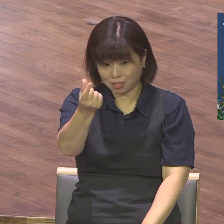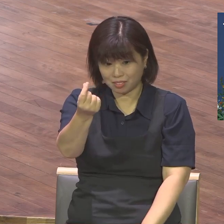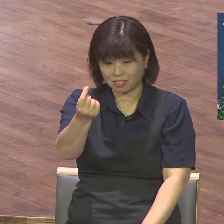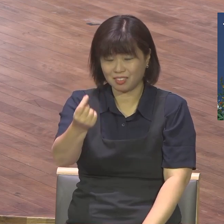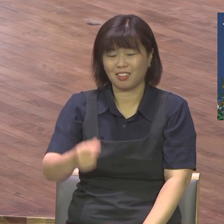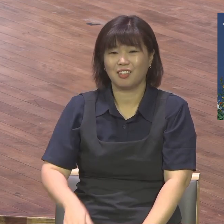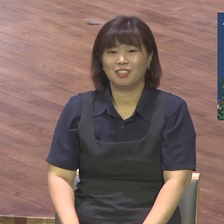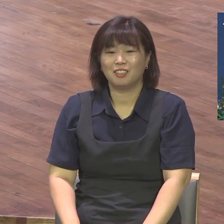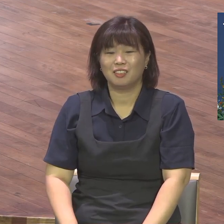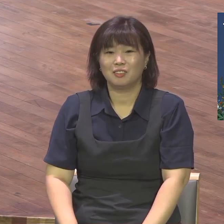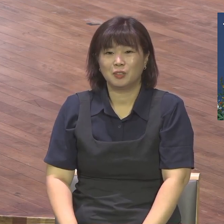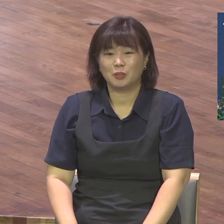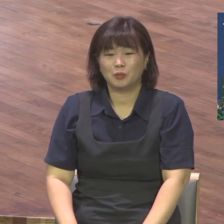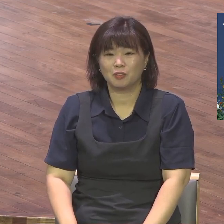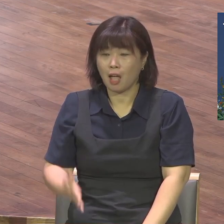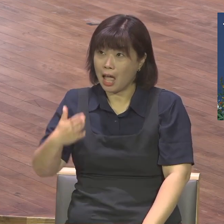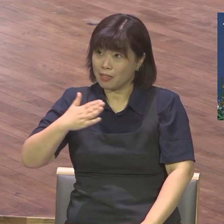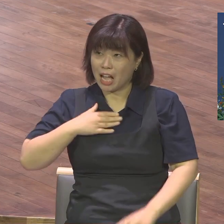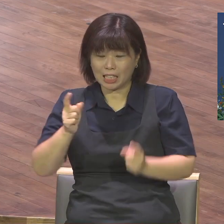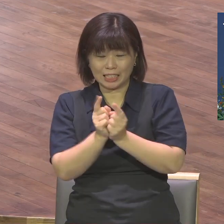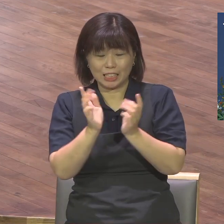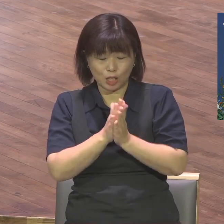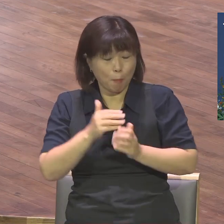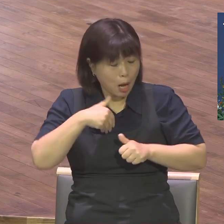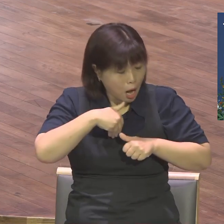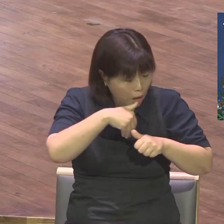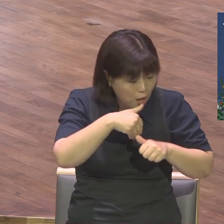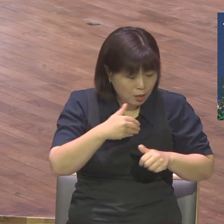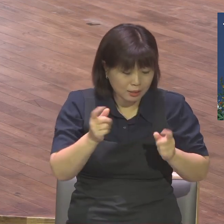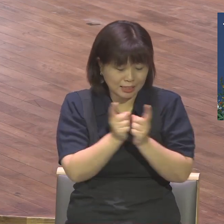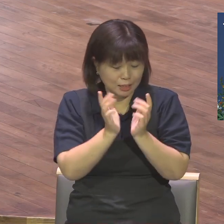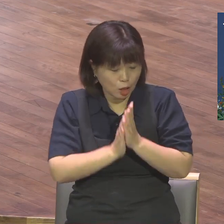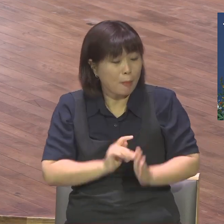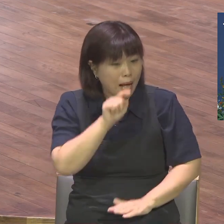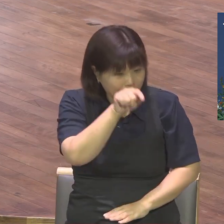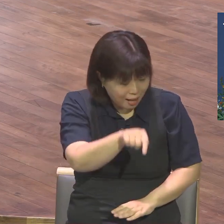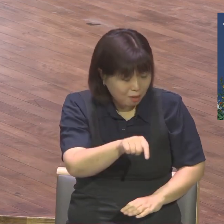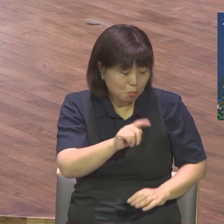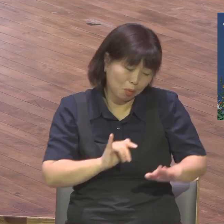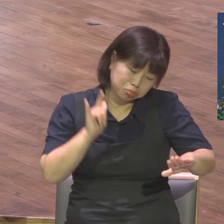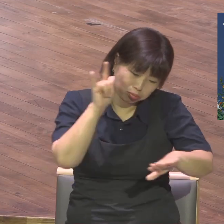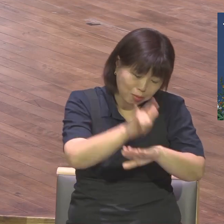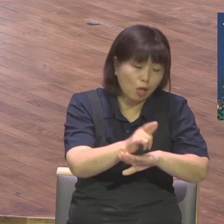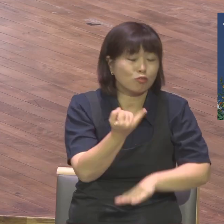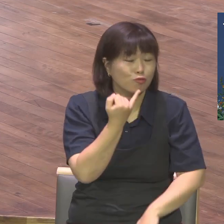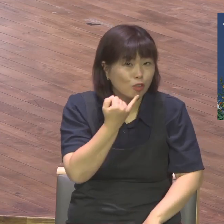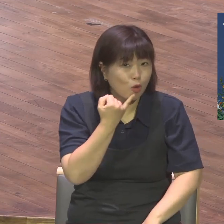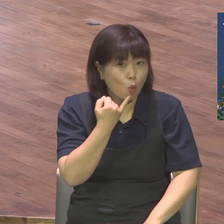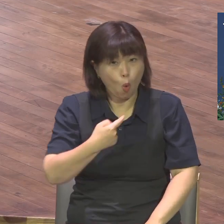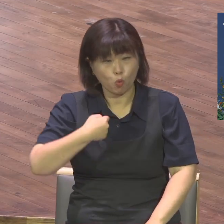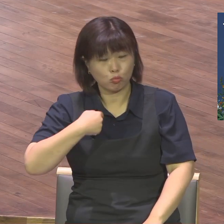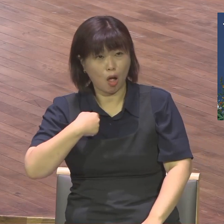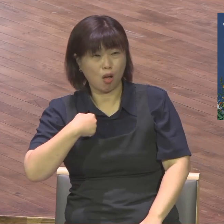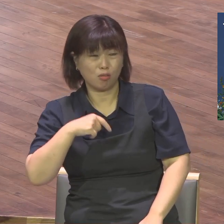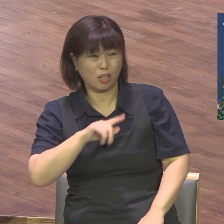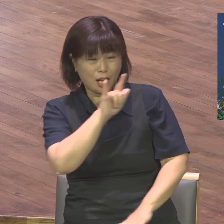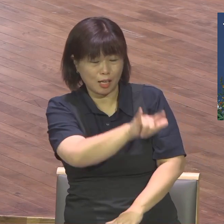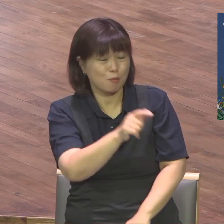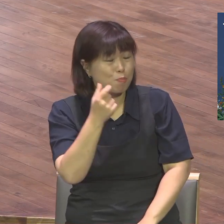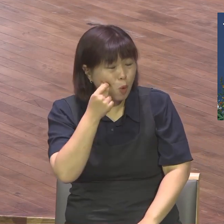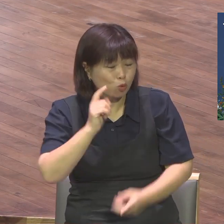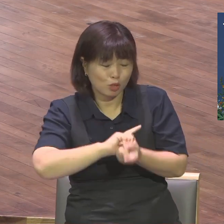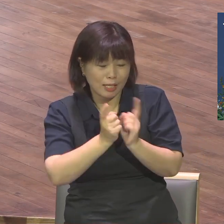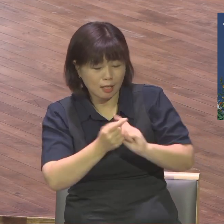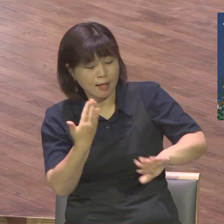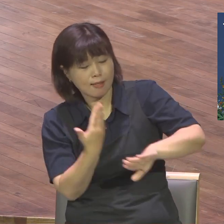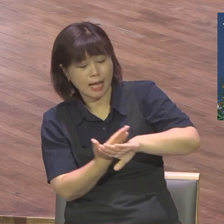오천종족이에요. 가든지 보내든지. 아멘. 행편되면 가고 뭐 막 행편 안 되면 기도하면서 이삼천하라 오천족 복음아